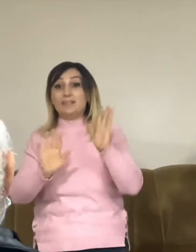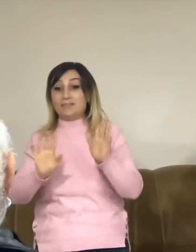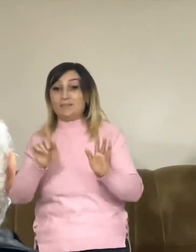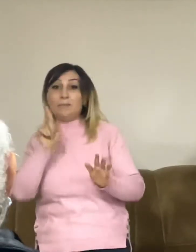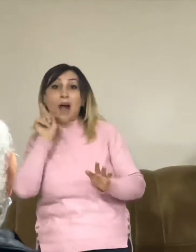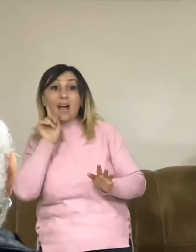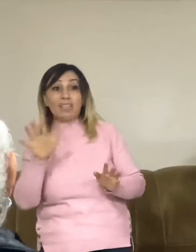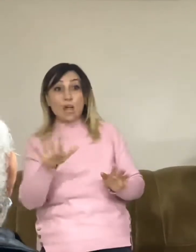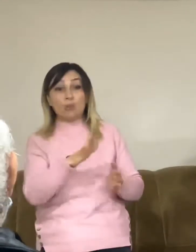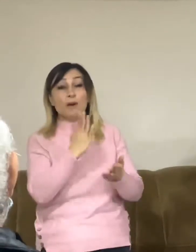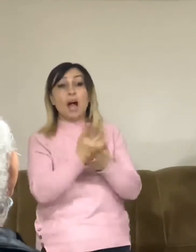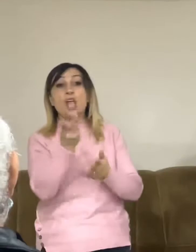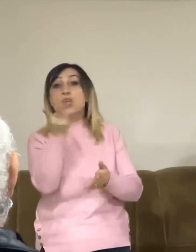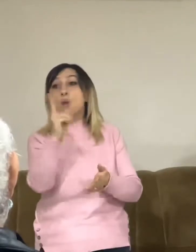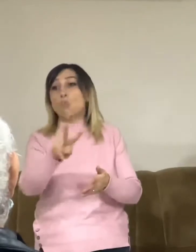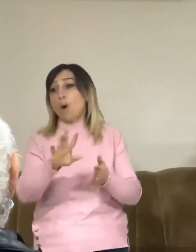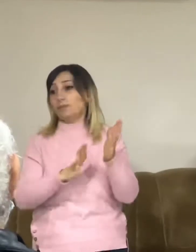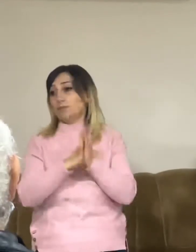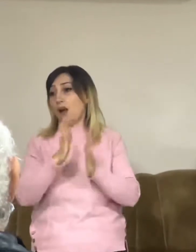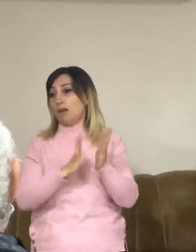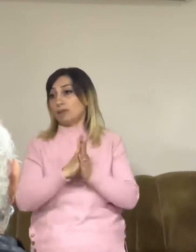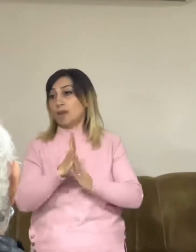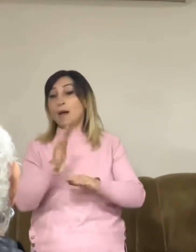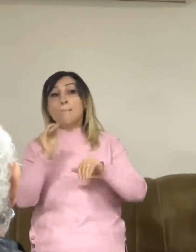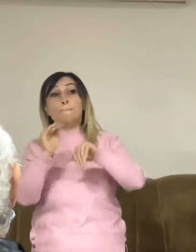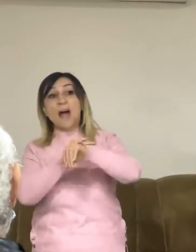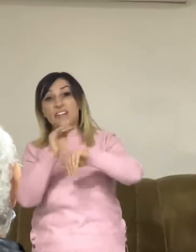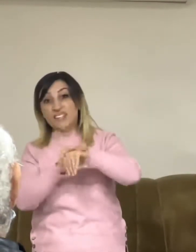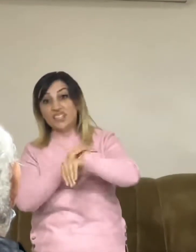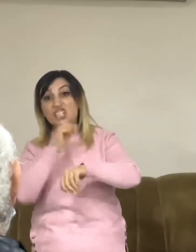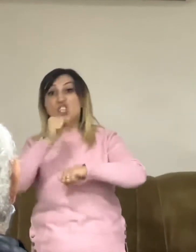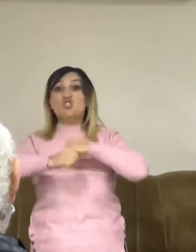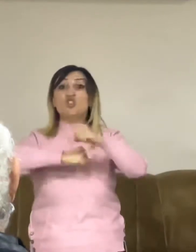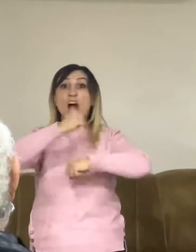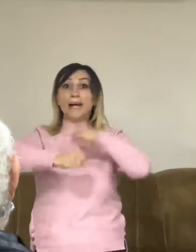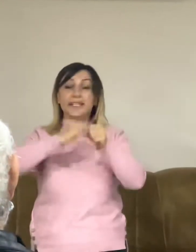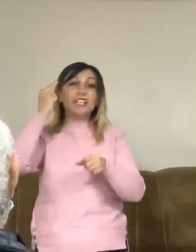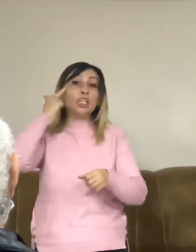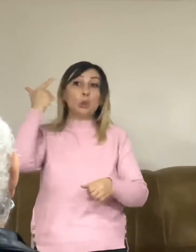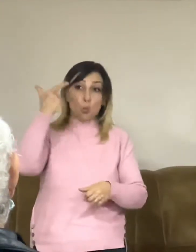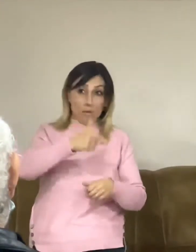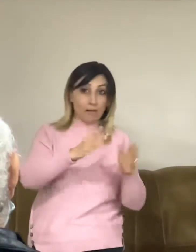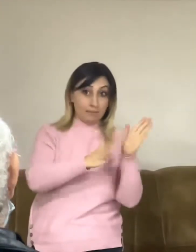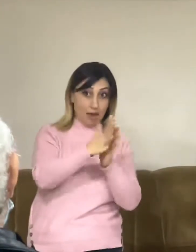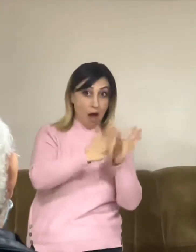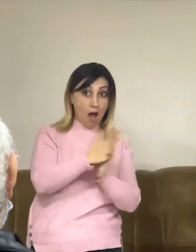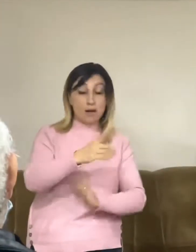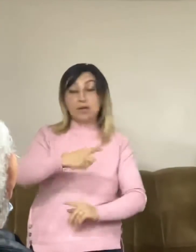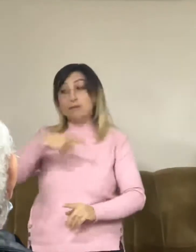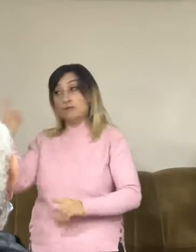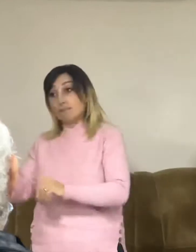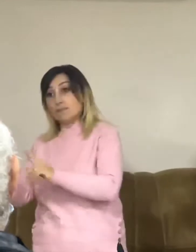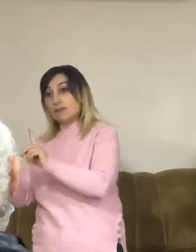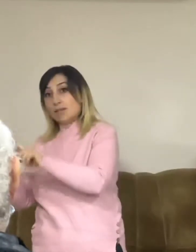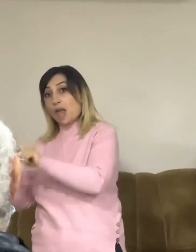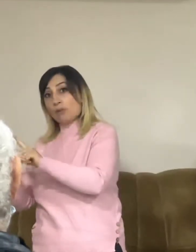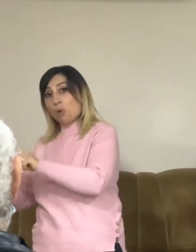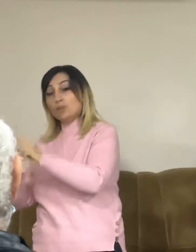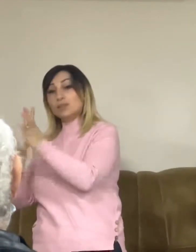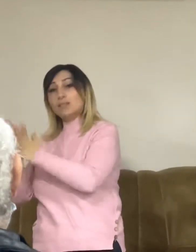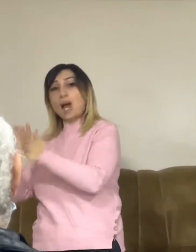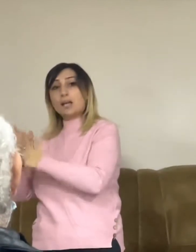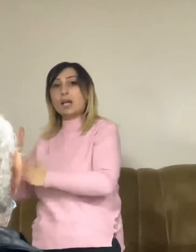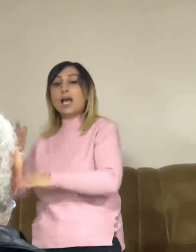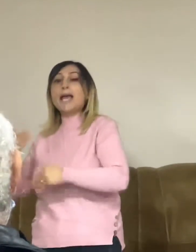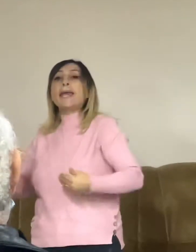մոտենալ։ Առաջին դա բարի և չարի գիտության ծառն էր, որին մոտեցան, և երկրորդը փաստորեն ըստ այս համարի տեսնենք,